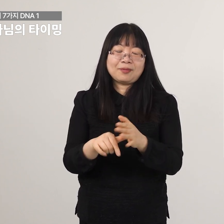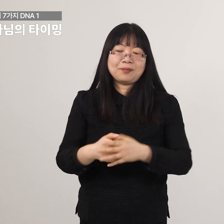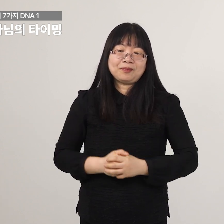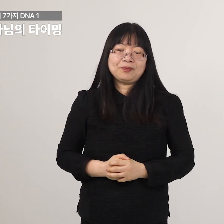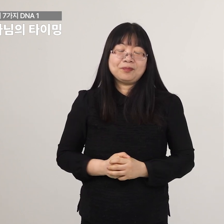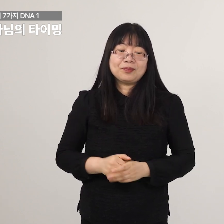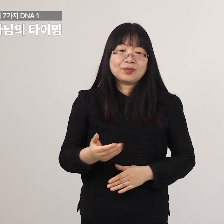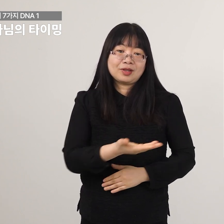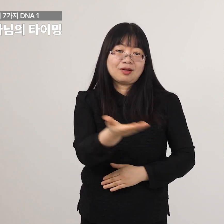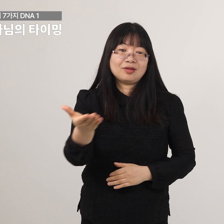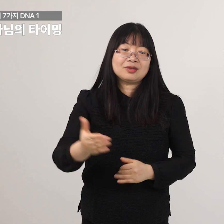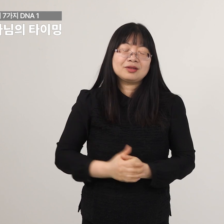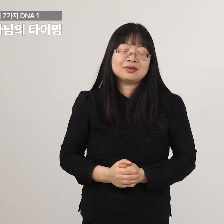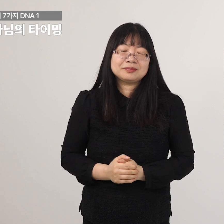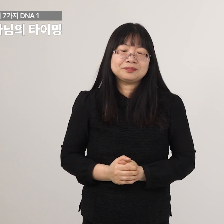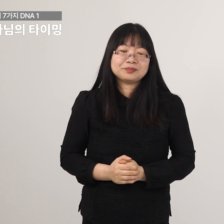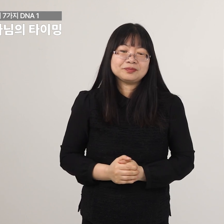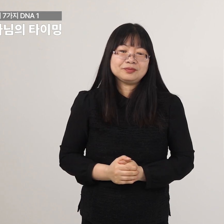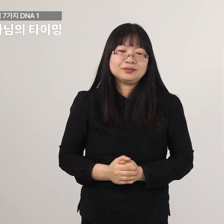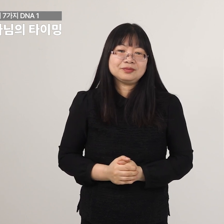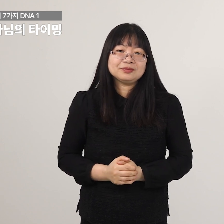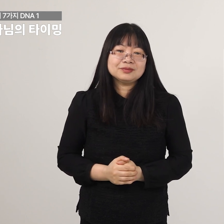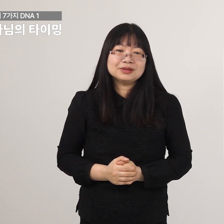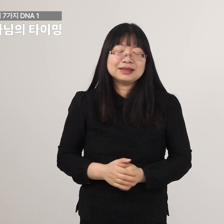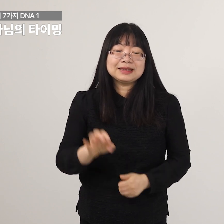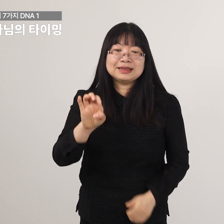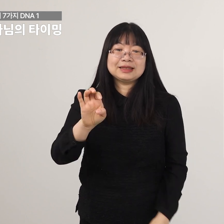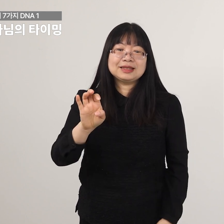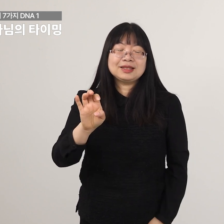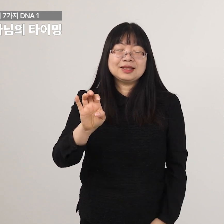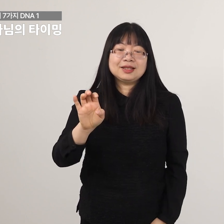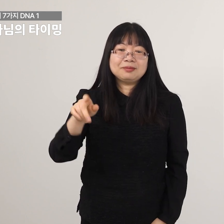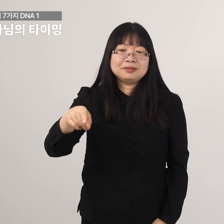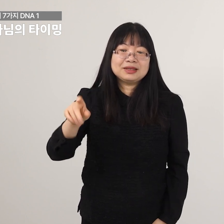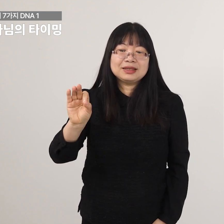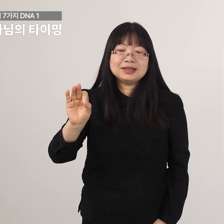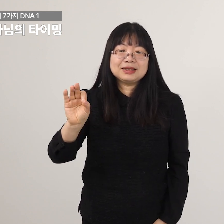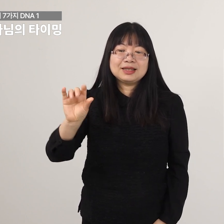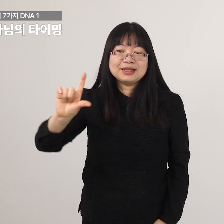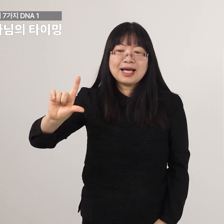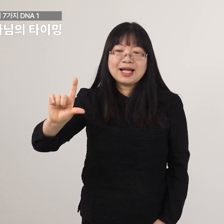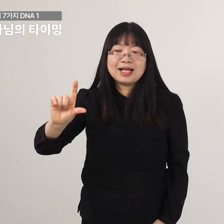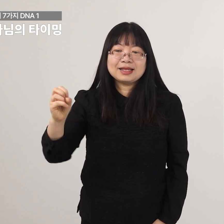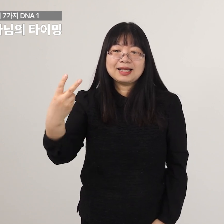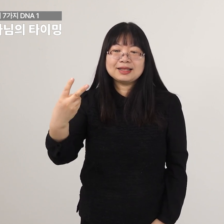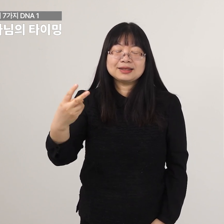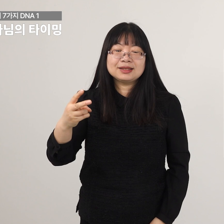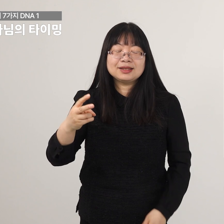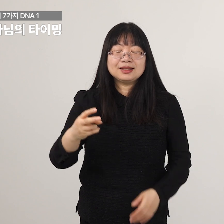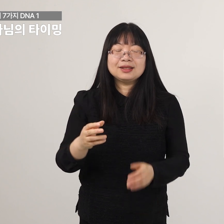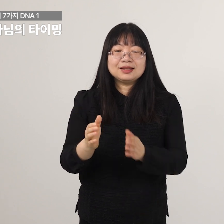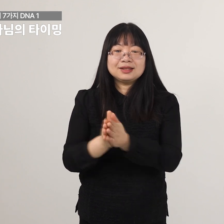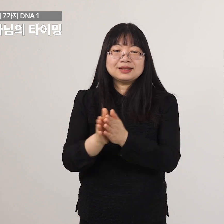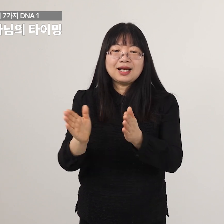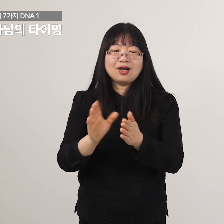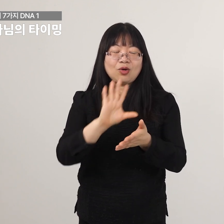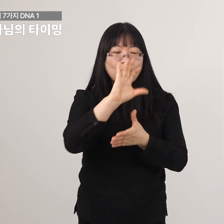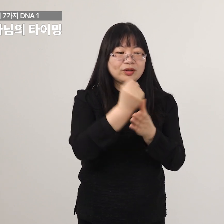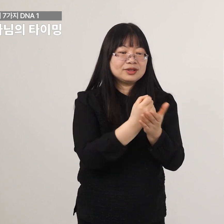여러분, 그 EPL 축구가 다시 재개가 됐죠. 월드컵이 끝나서.